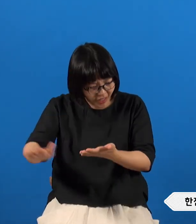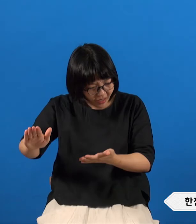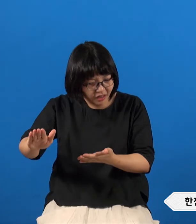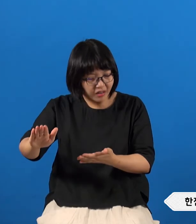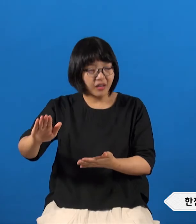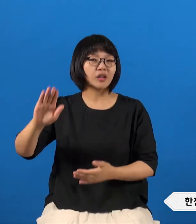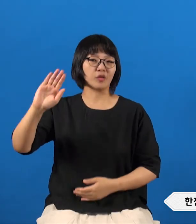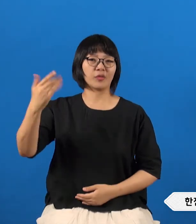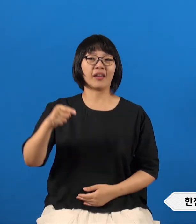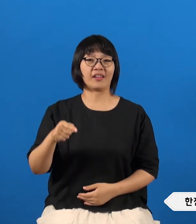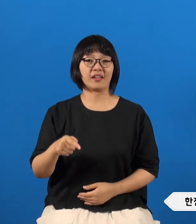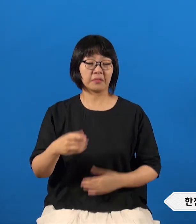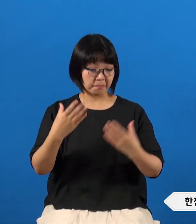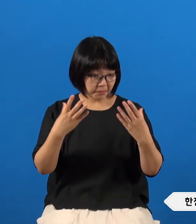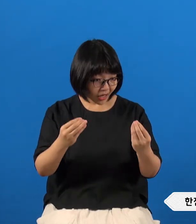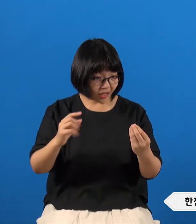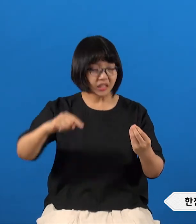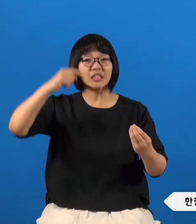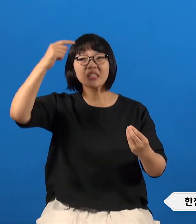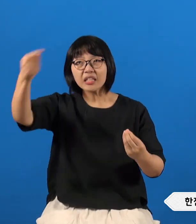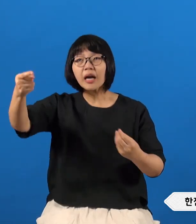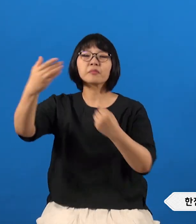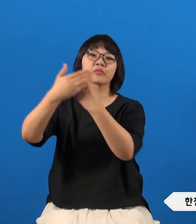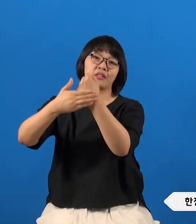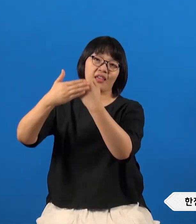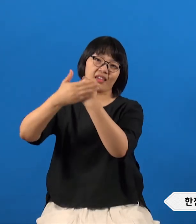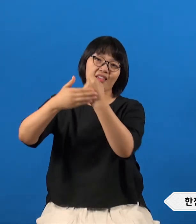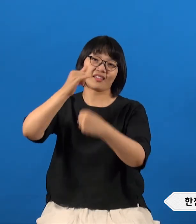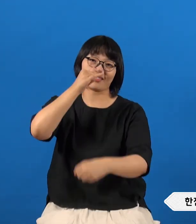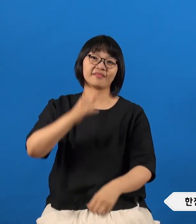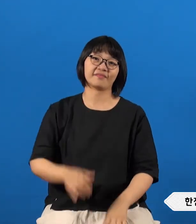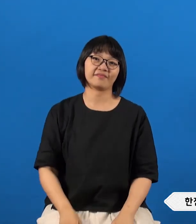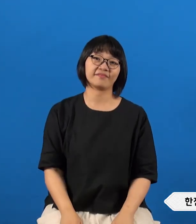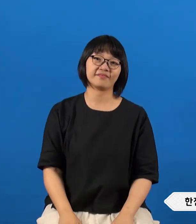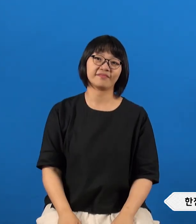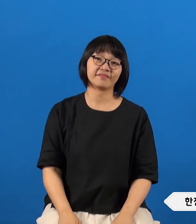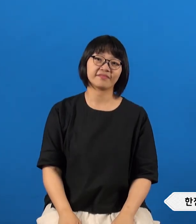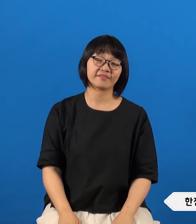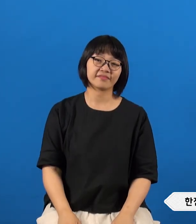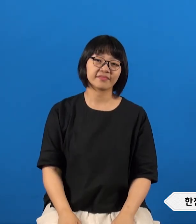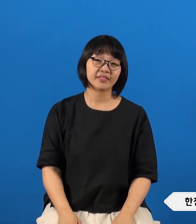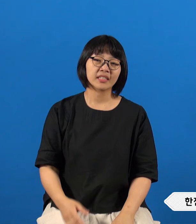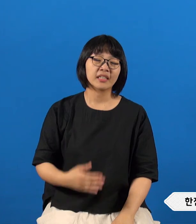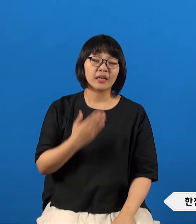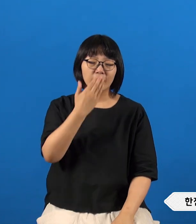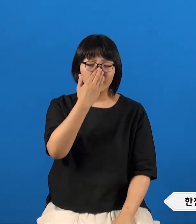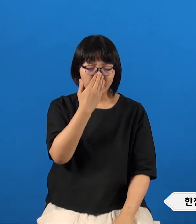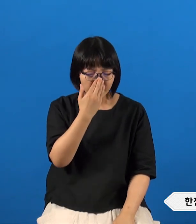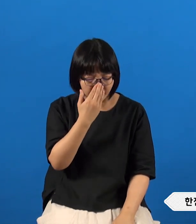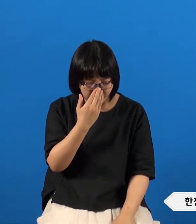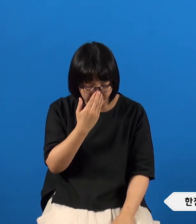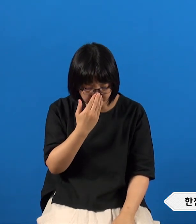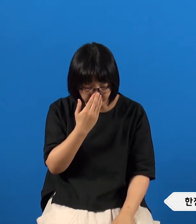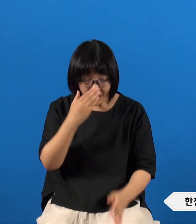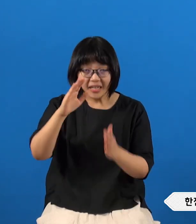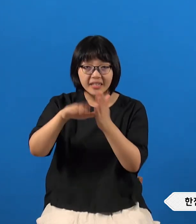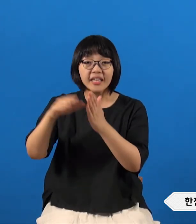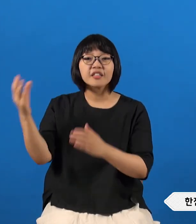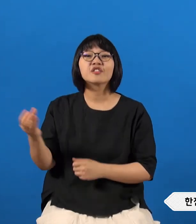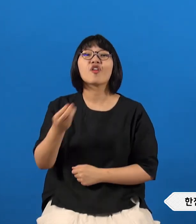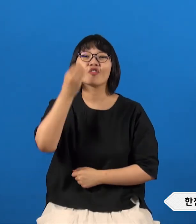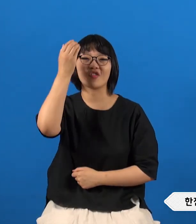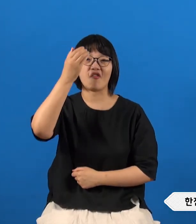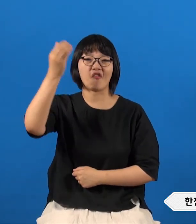이 마음이 철저하게 가난해져야 됩니다. 그럴 때 성령께서 우리에게 충만하게